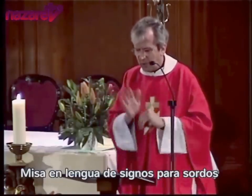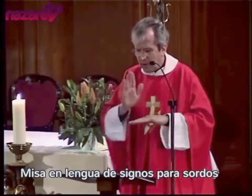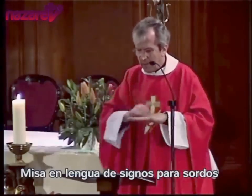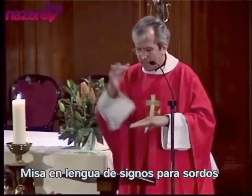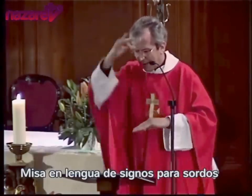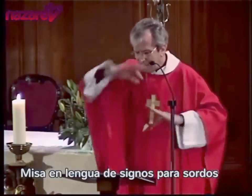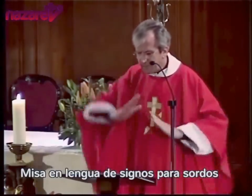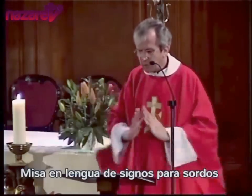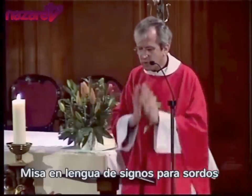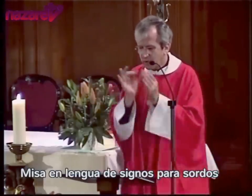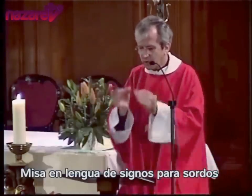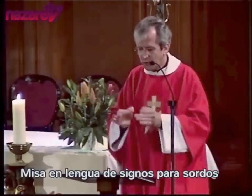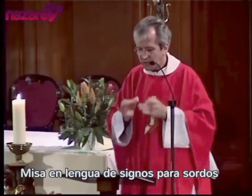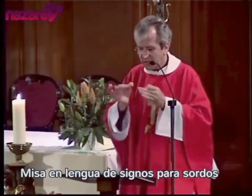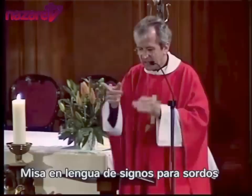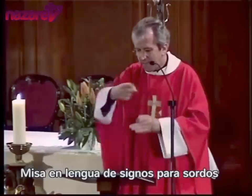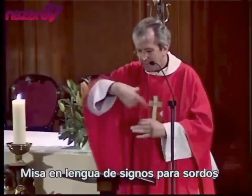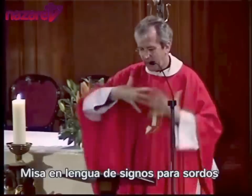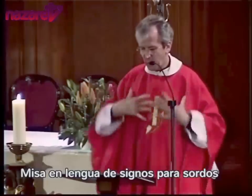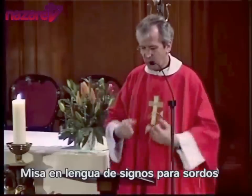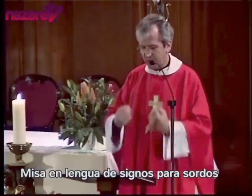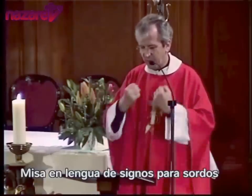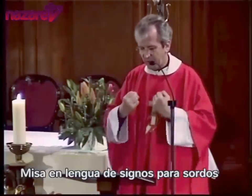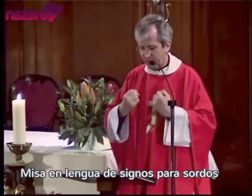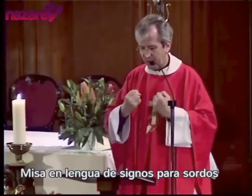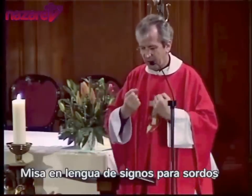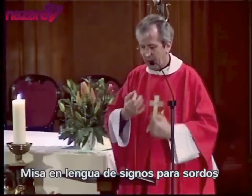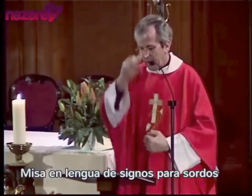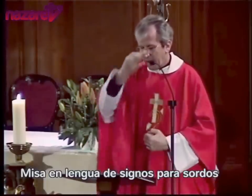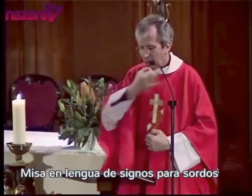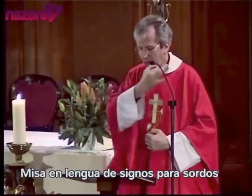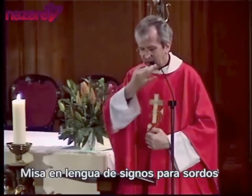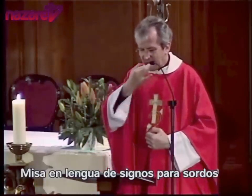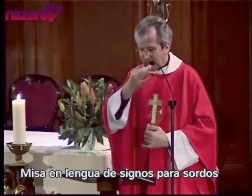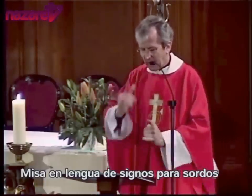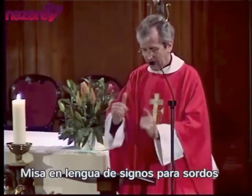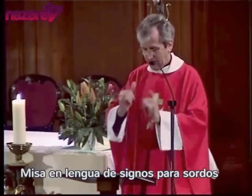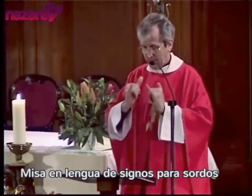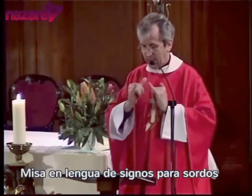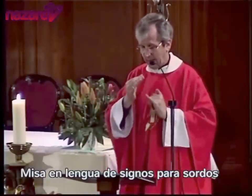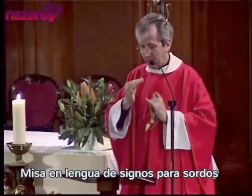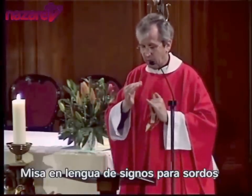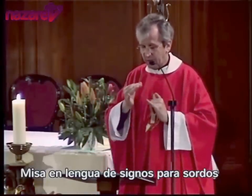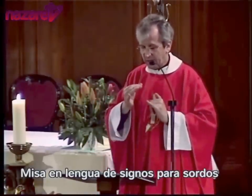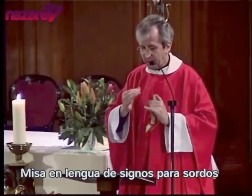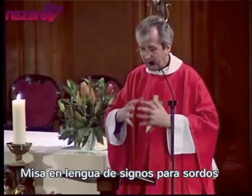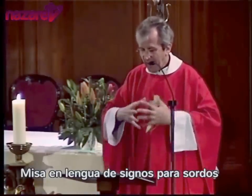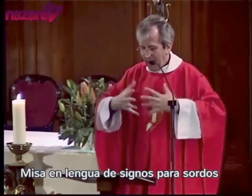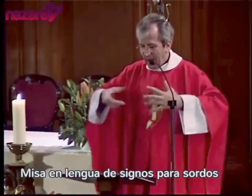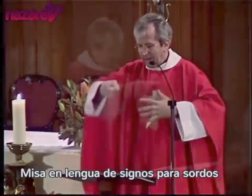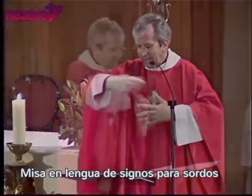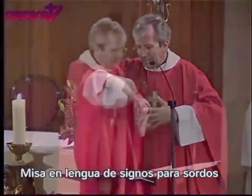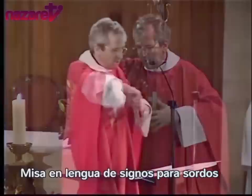has dado para que el Espíritu Santo sea siempre nuestra fuerza y la Eucaristía que acabamos de